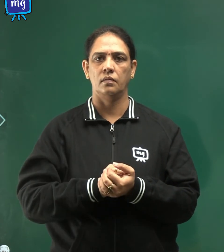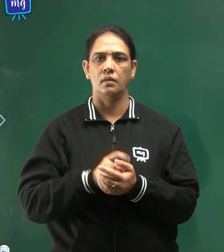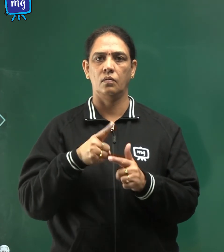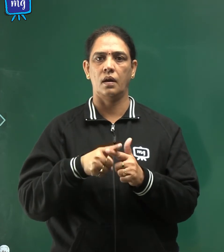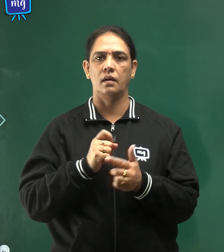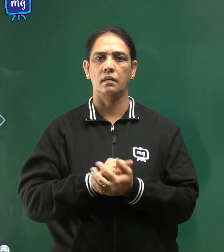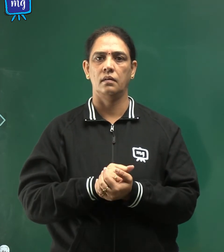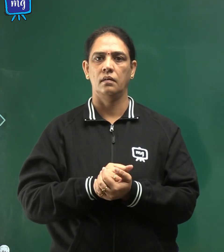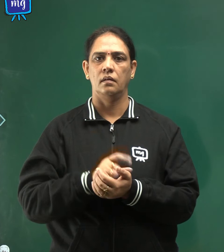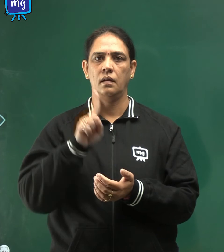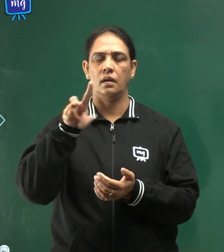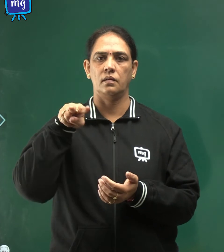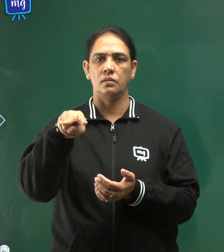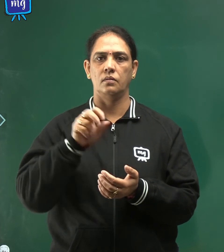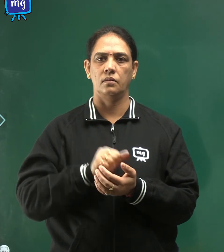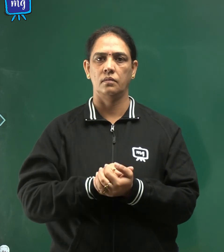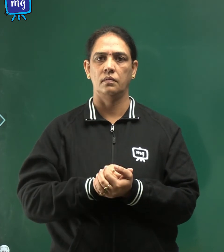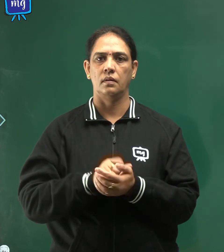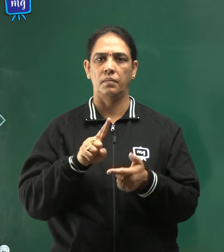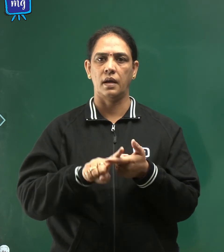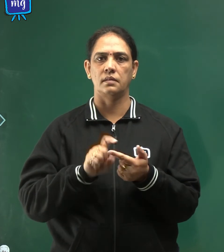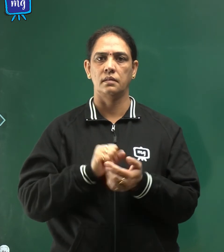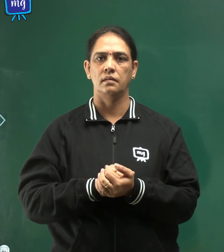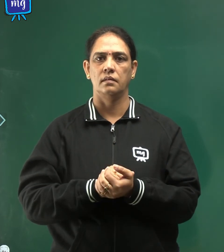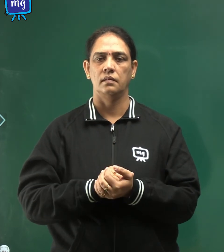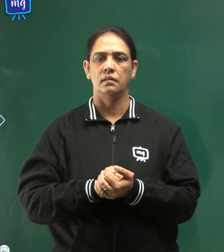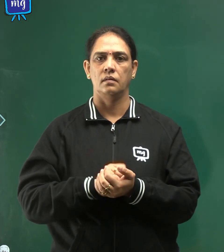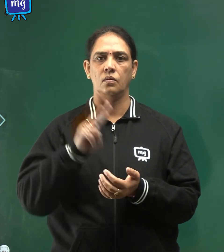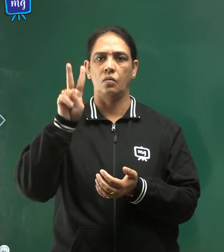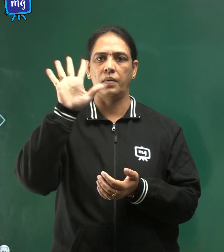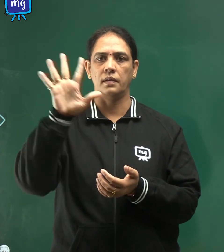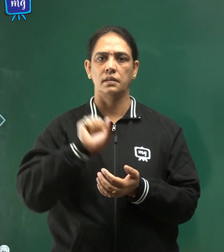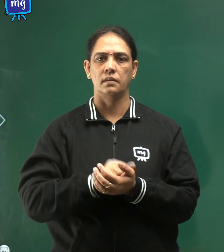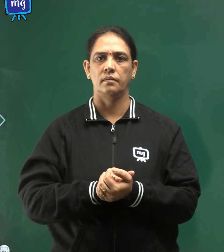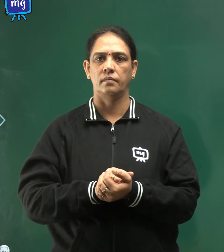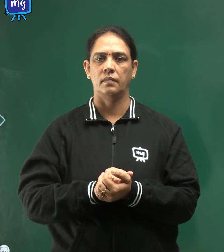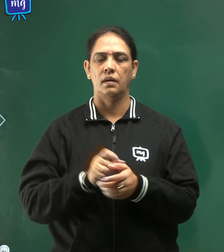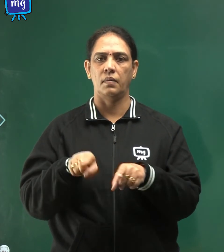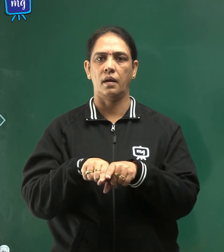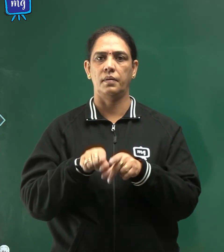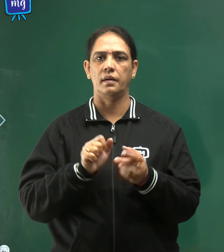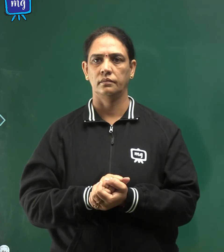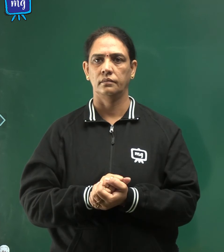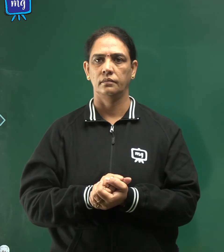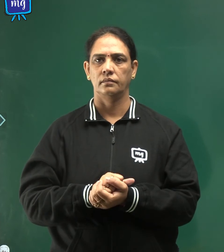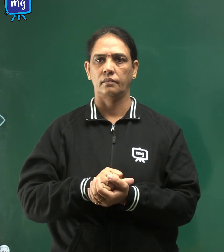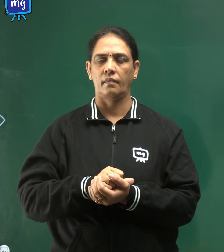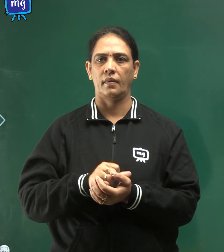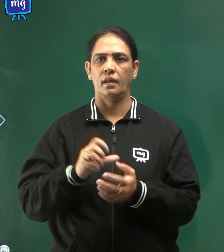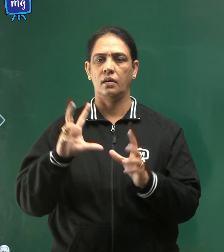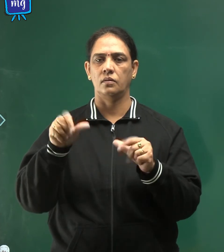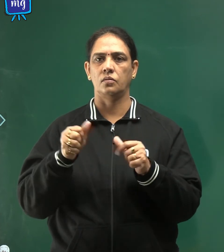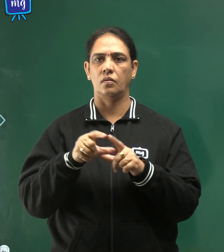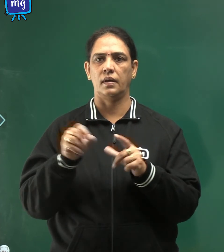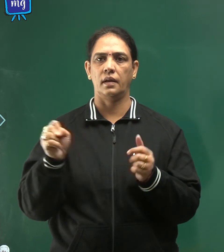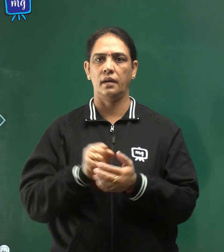गुणा 100 प्लस 25 बराबर, हल करेंगे